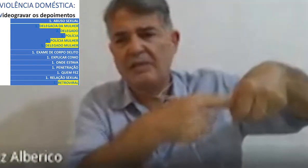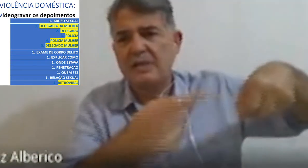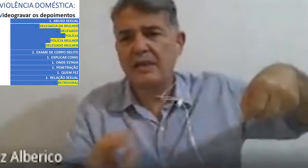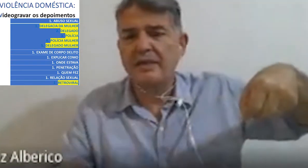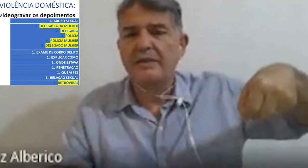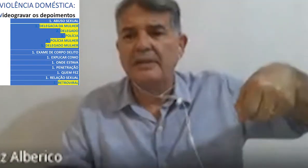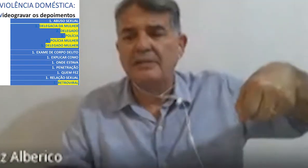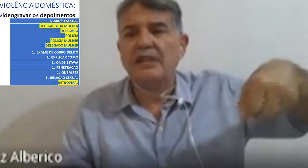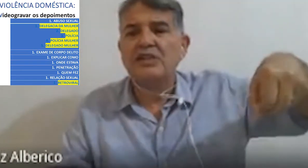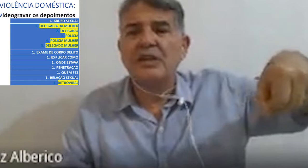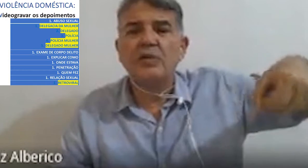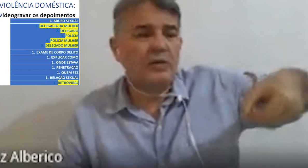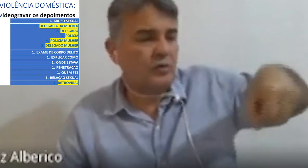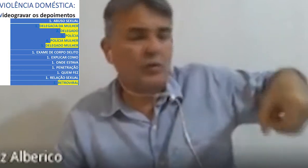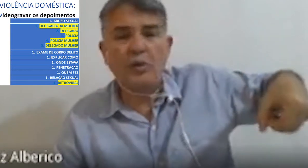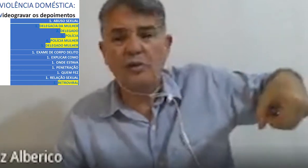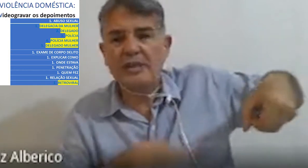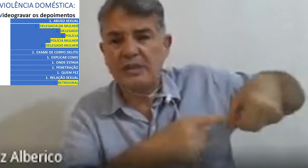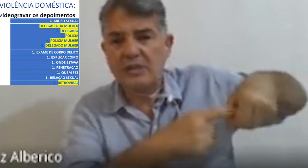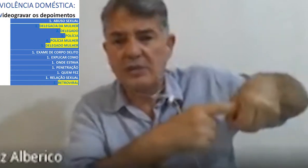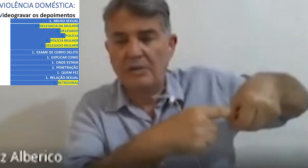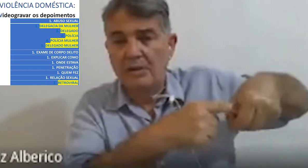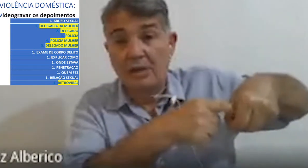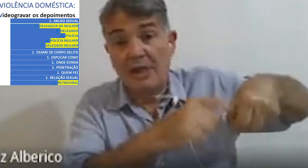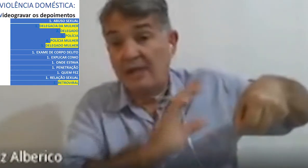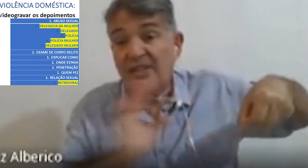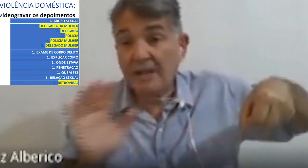ser vagina ou ânus, quando eu coloco nesse sentido. Aqui é a cavidade.